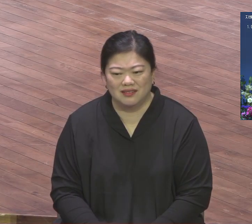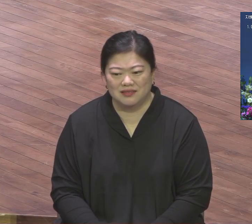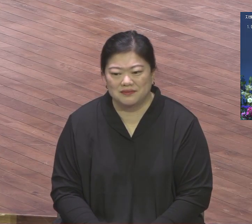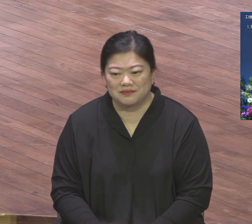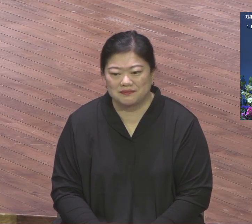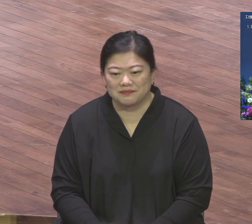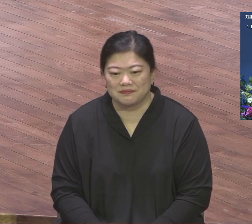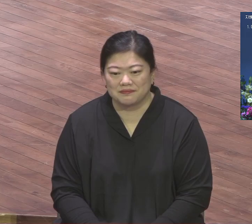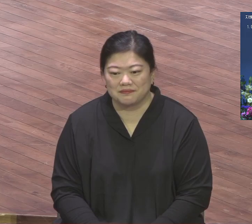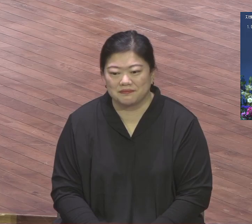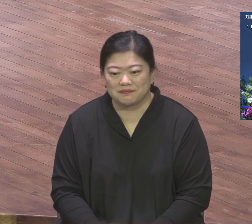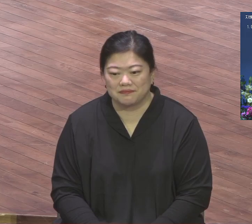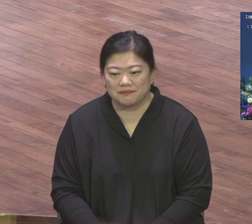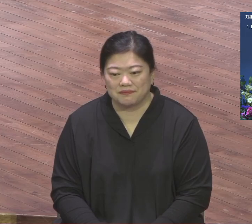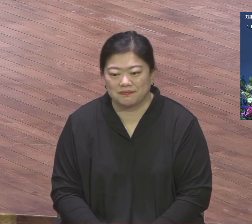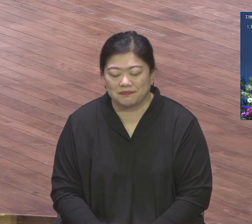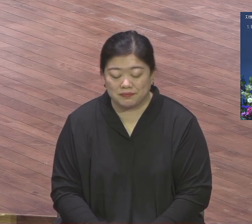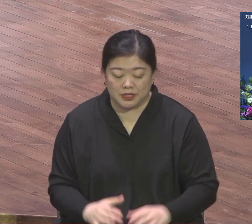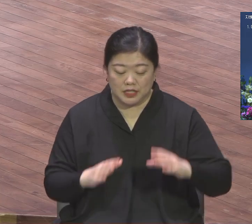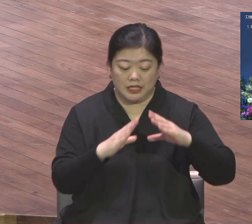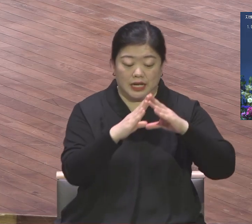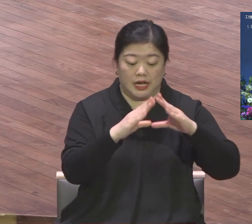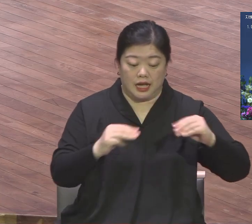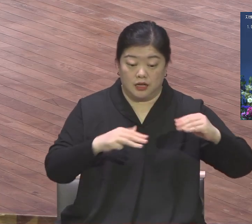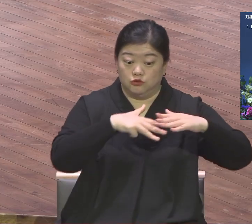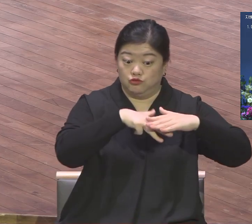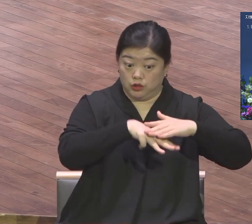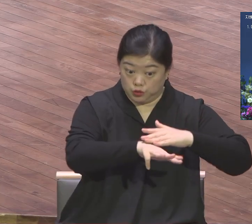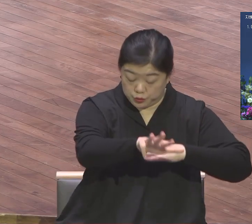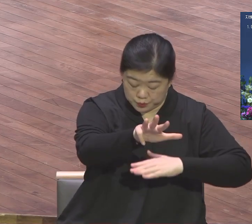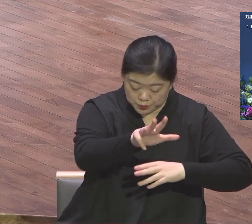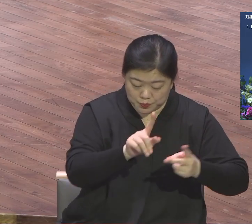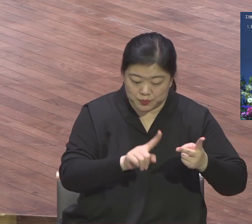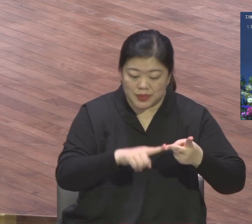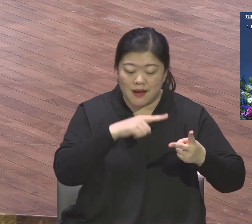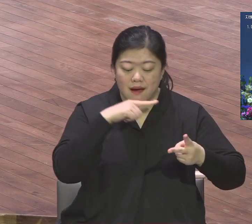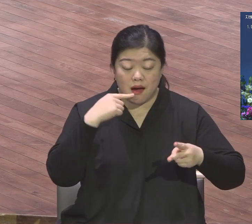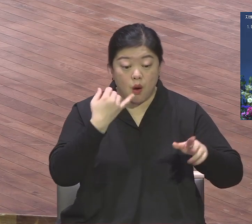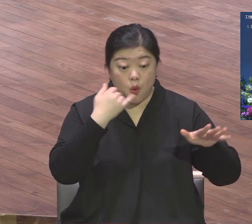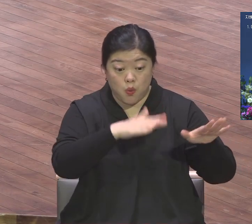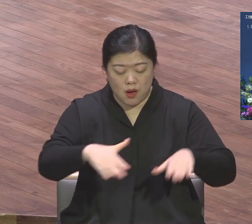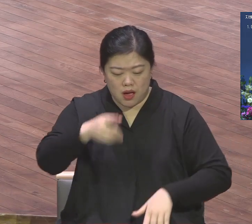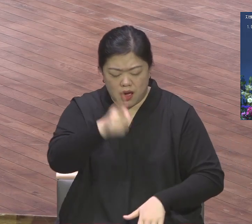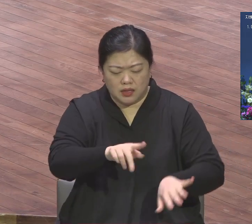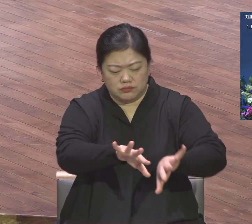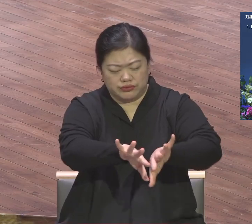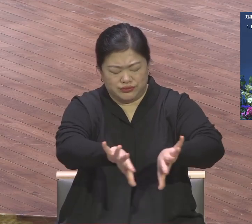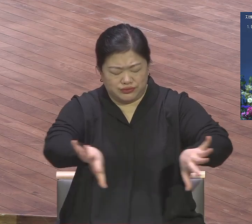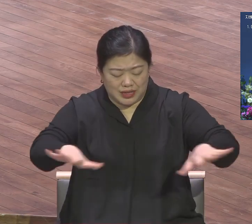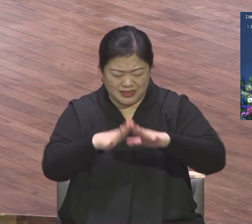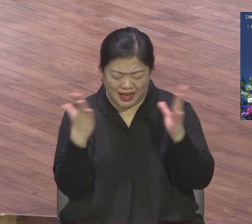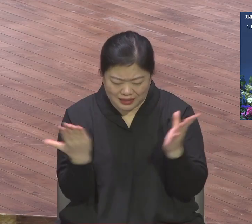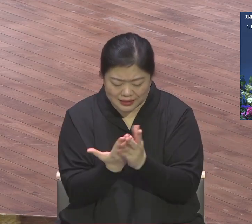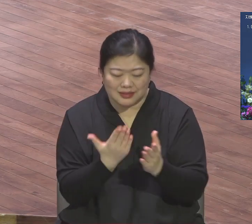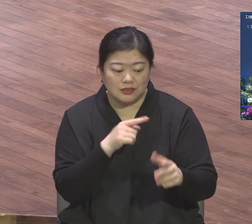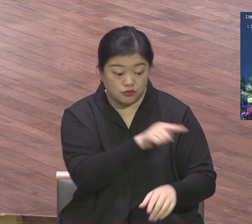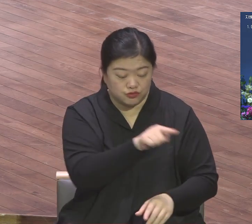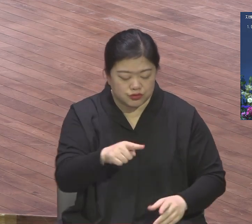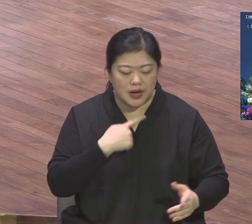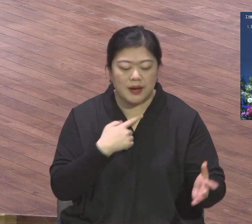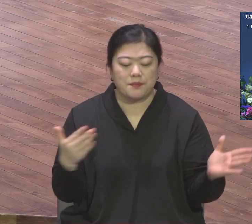출애굽과 홍해의 놀라운 기적을 체험하고도 눈앞에 나는 문제만 오면